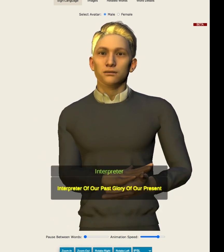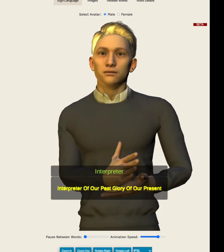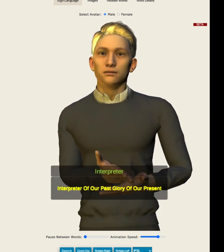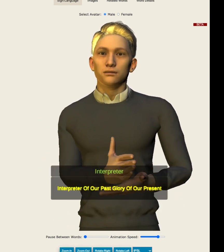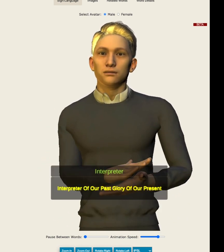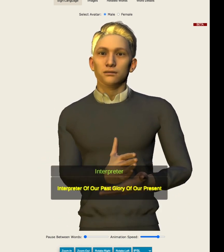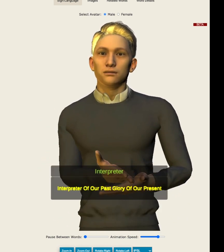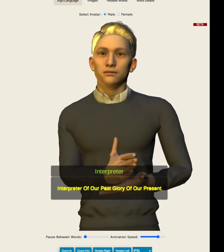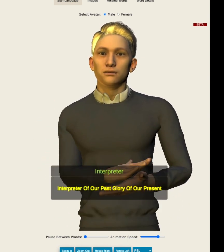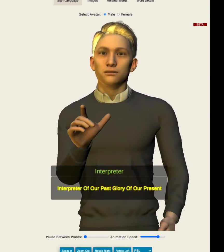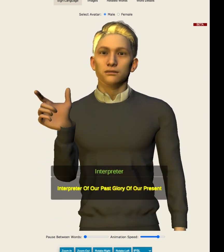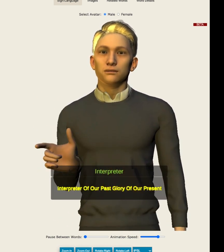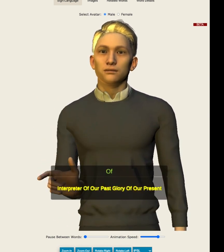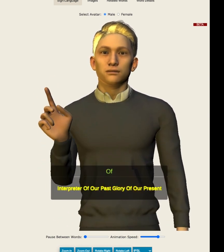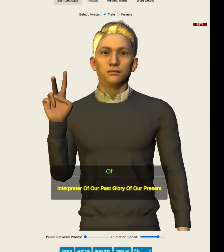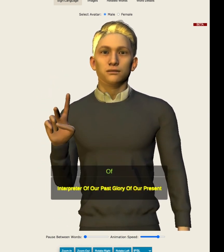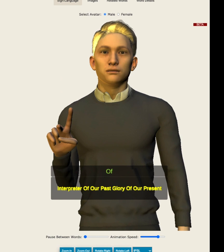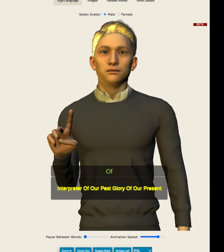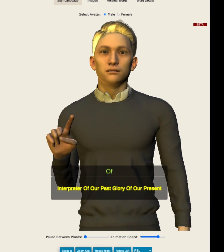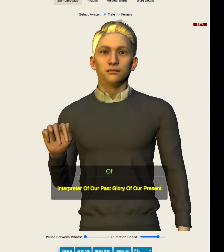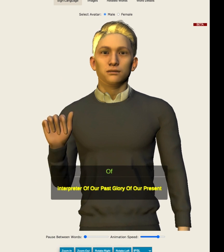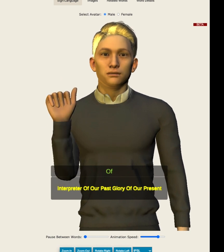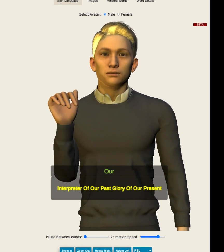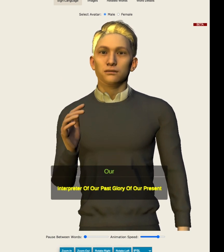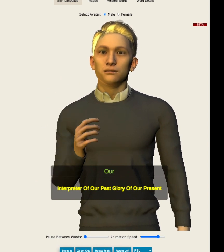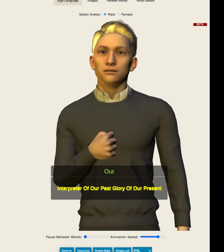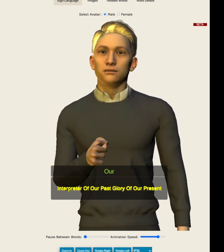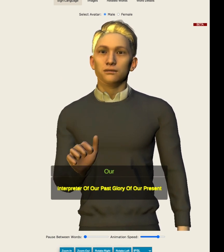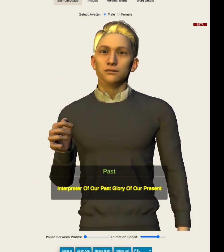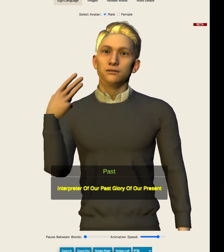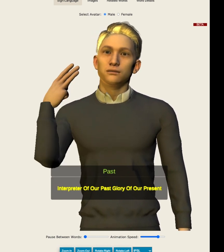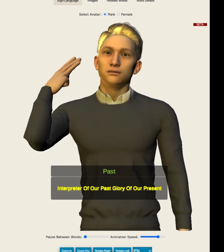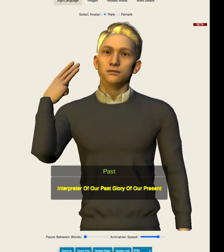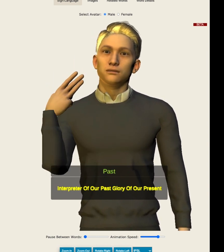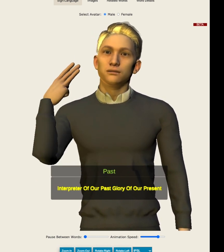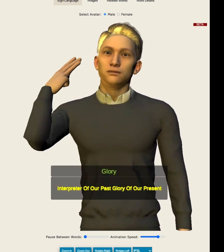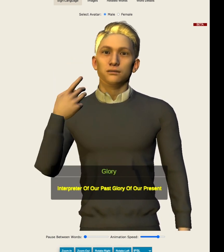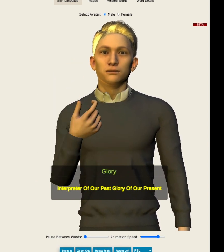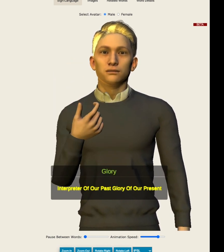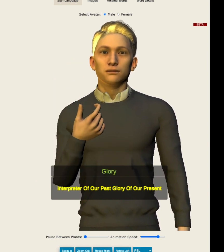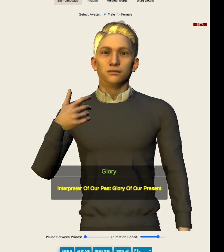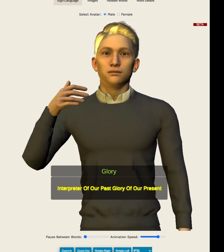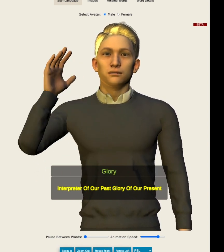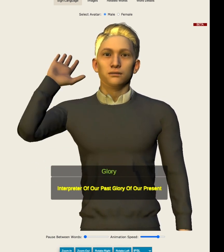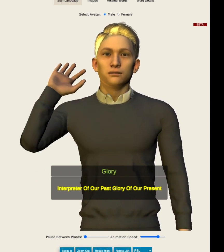رہے برے ترکیوں کمان